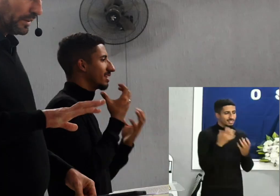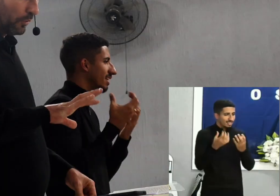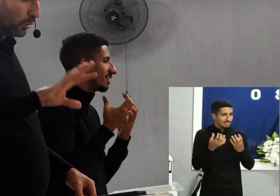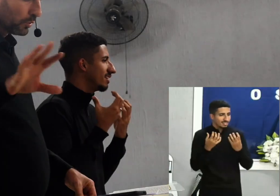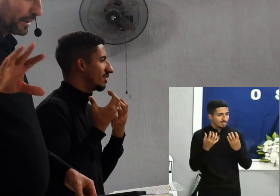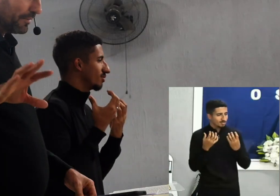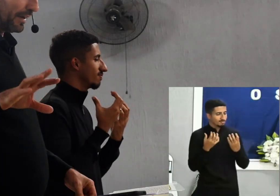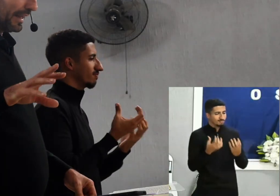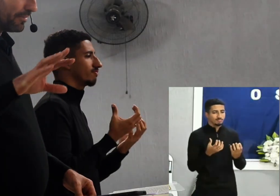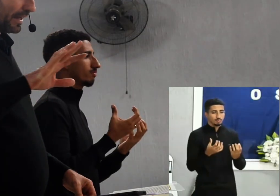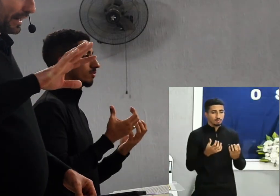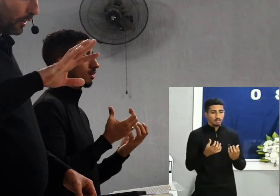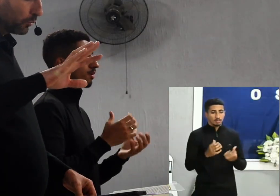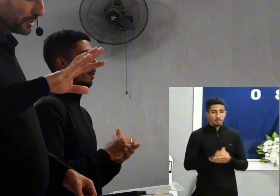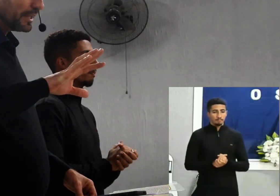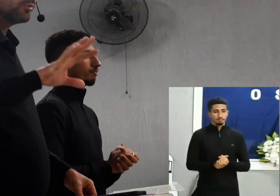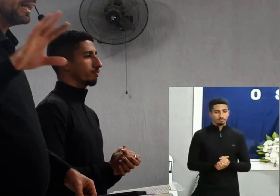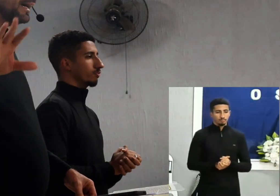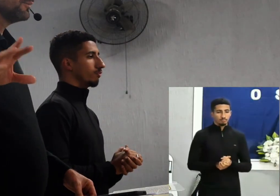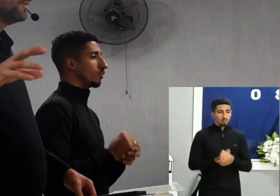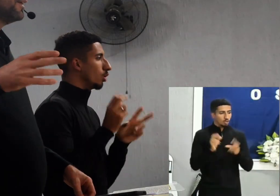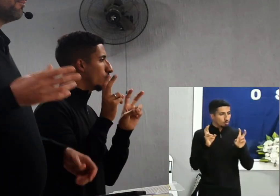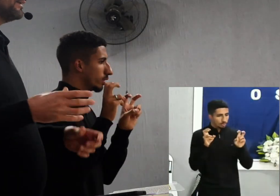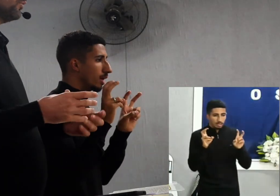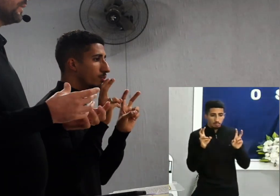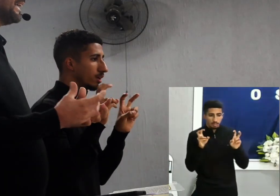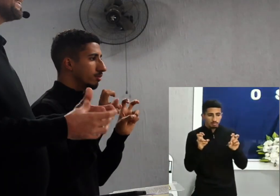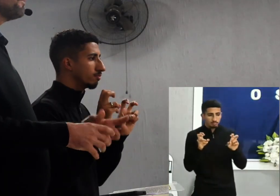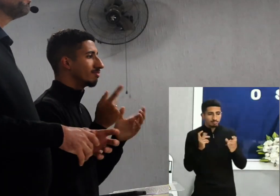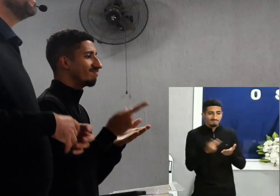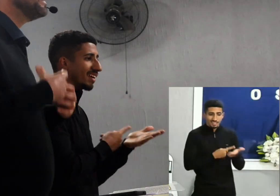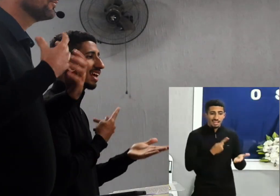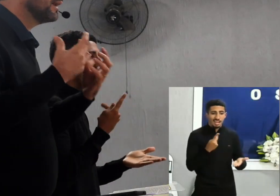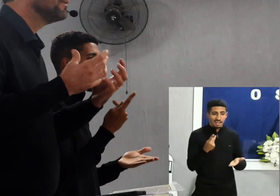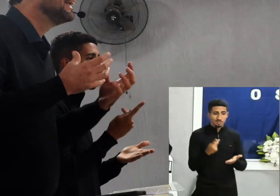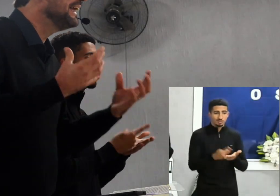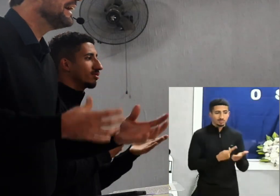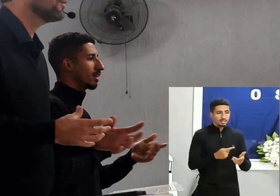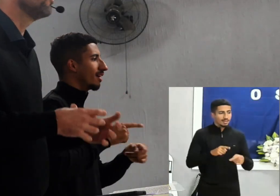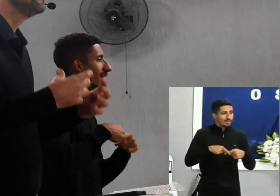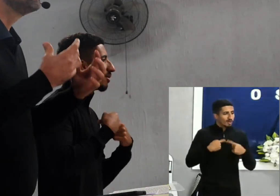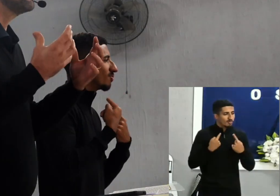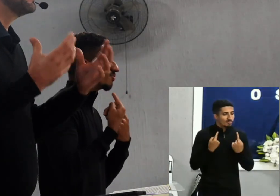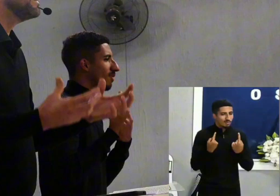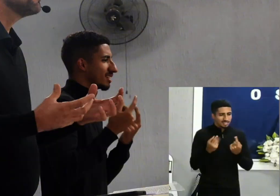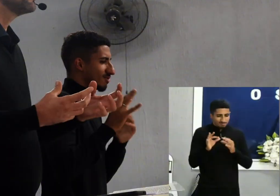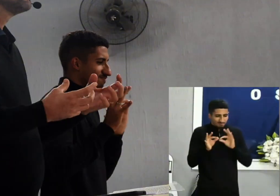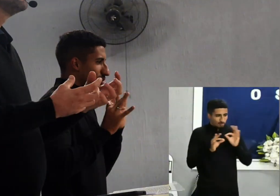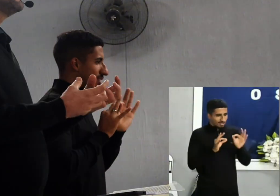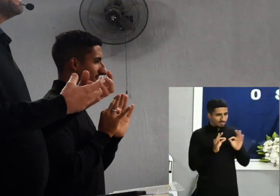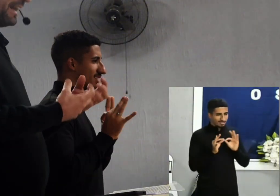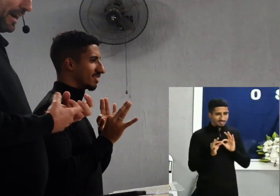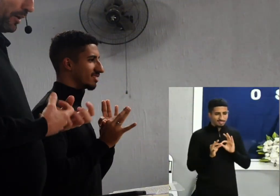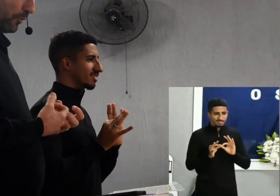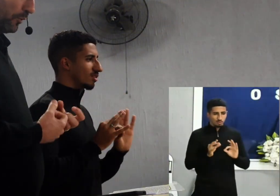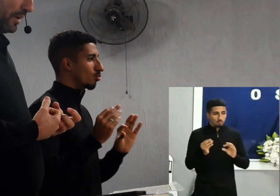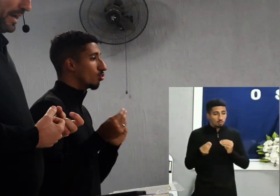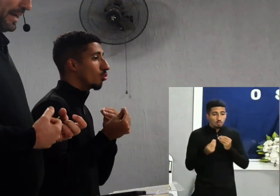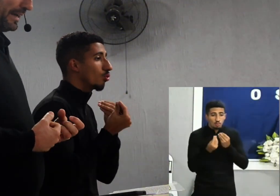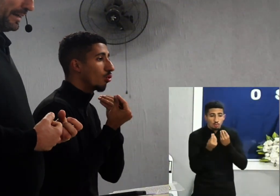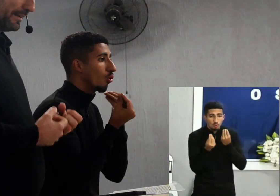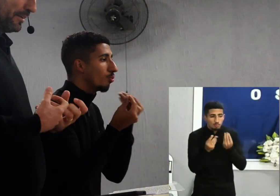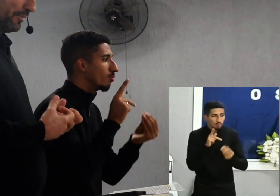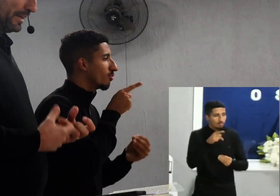E o conteúdo do que ele falava era algo secundário, mas o desempenho da maneira como ele falava era